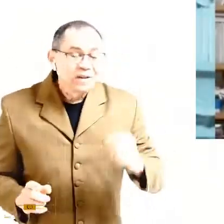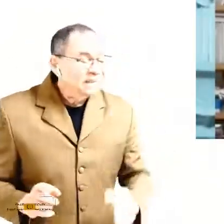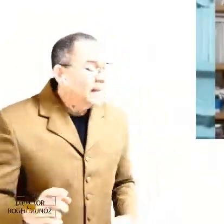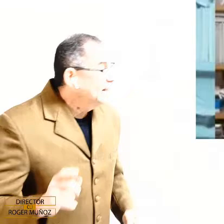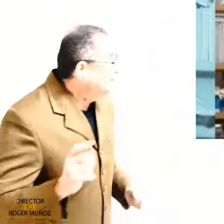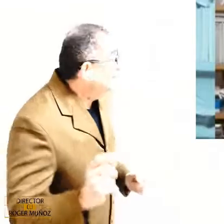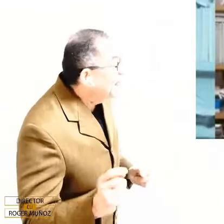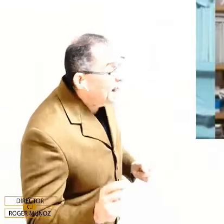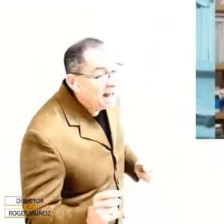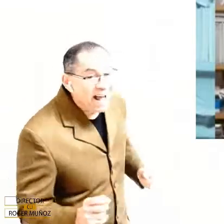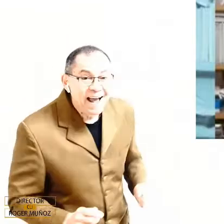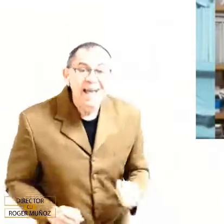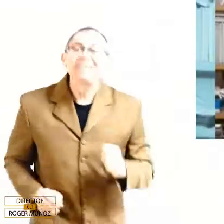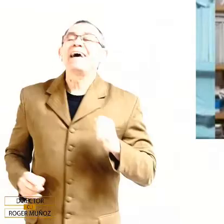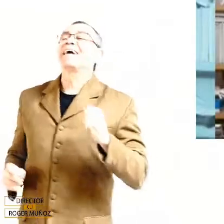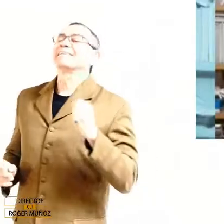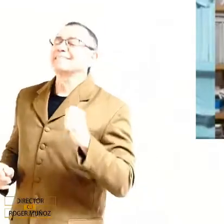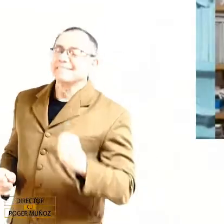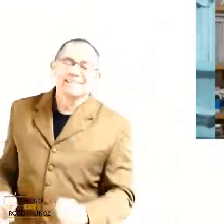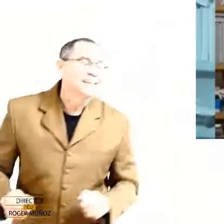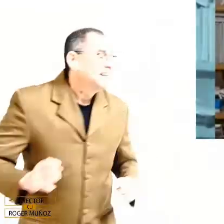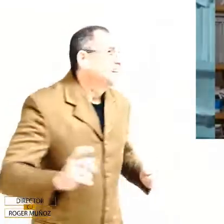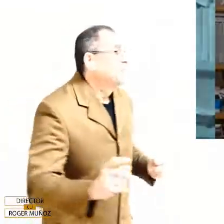Cristo te salva,